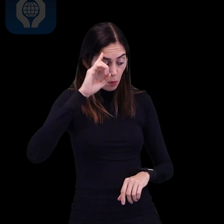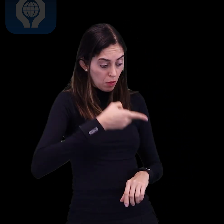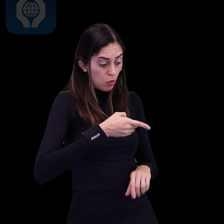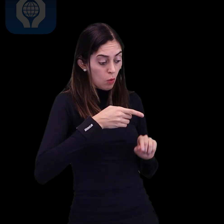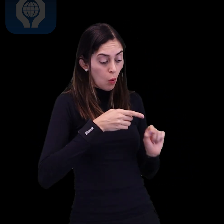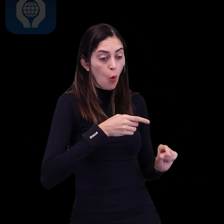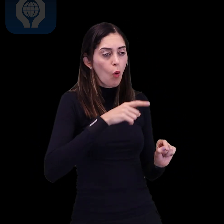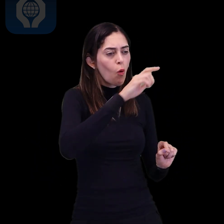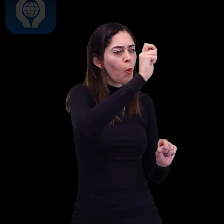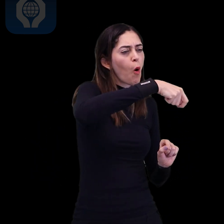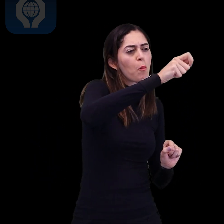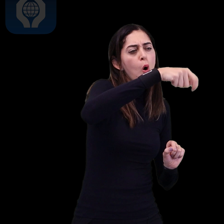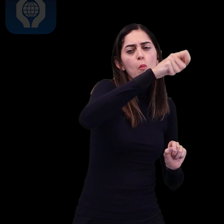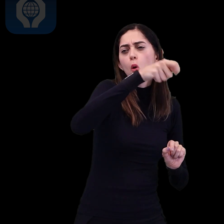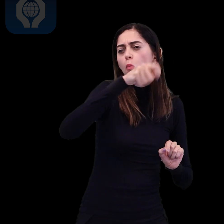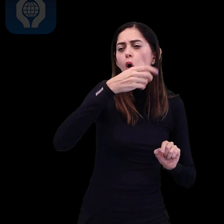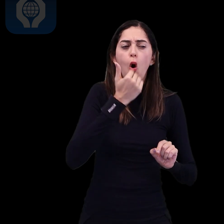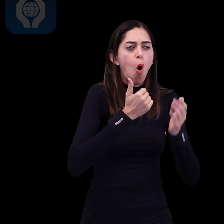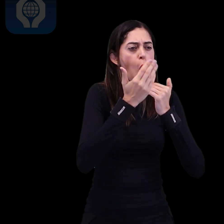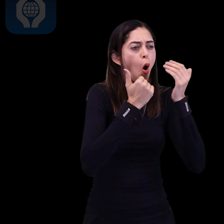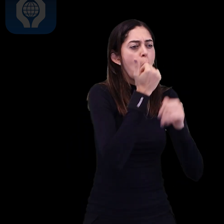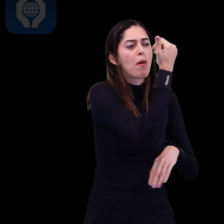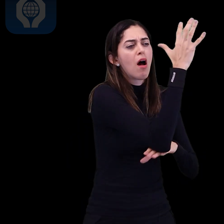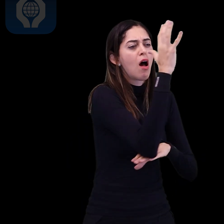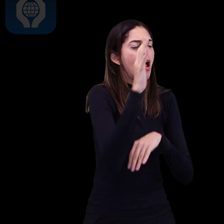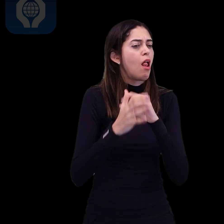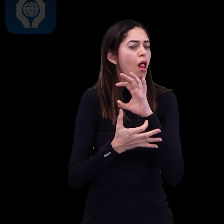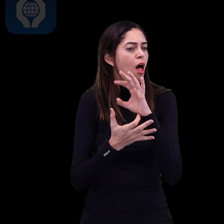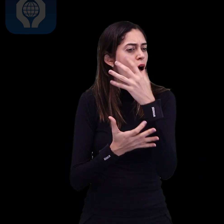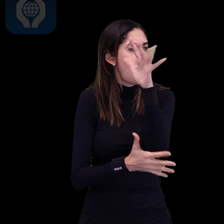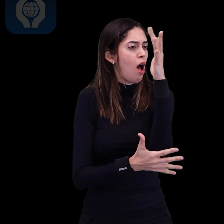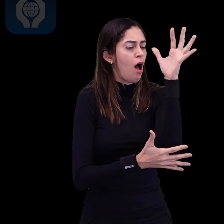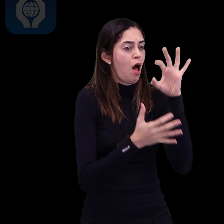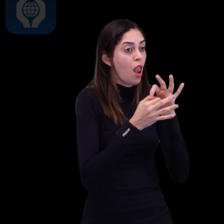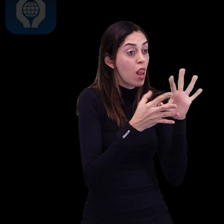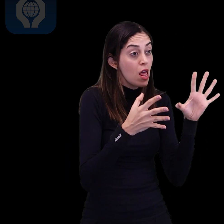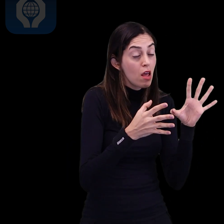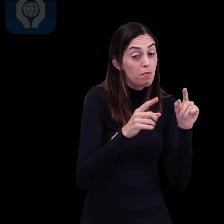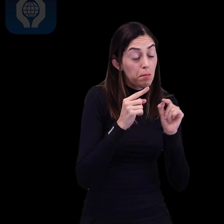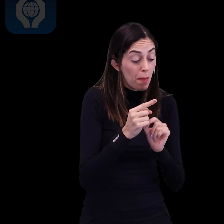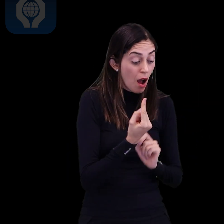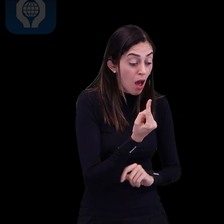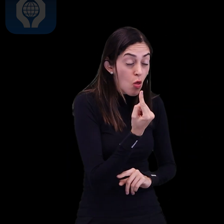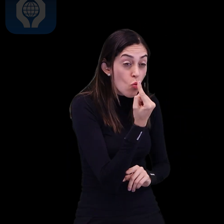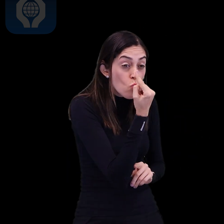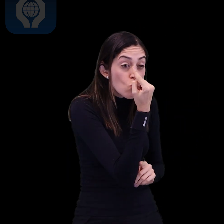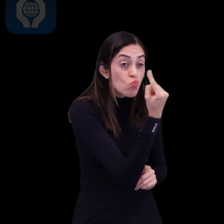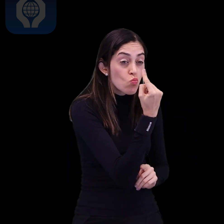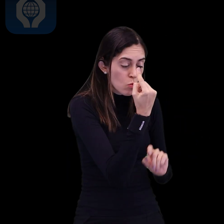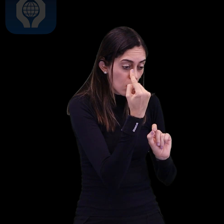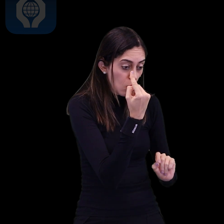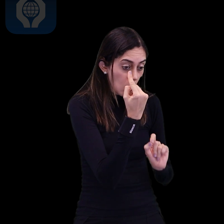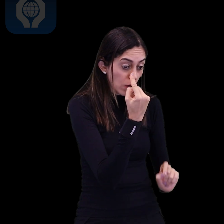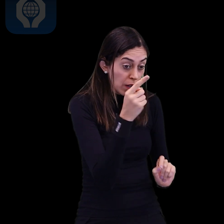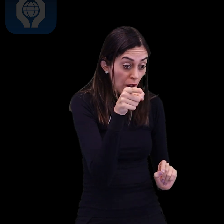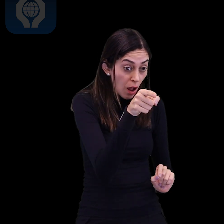homem, dizendo: De toda árvore do jardim comerás livremente, mas da árvore do conhecimento do bem e do mal dela não